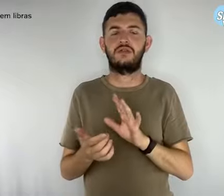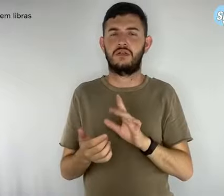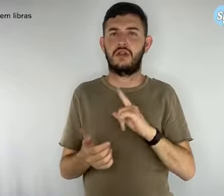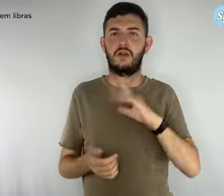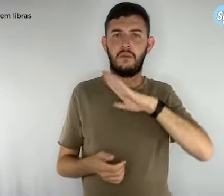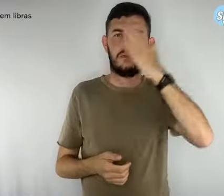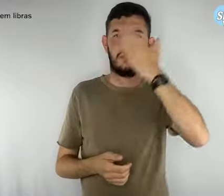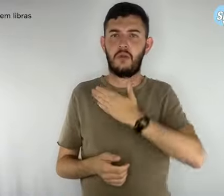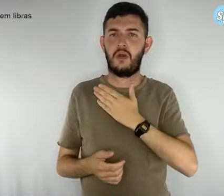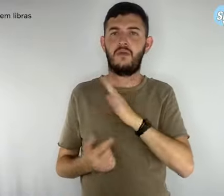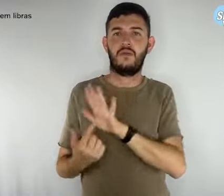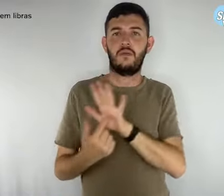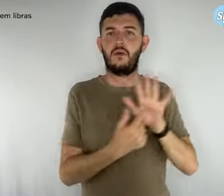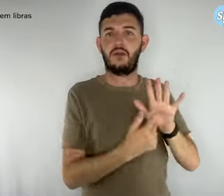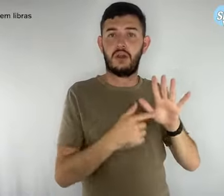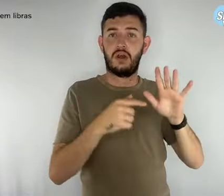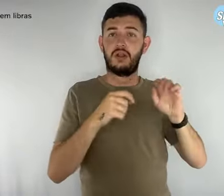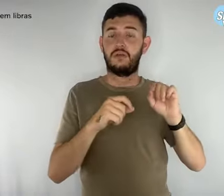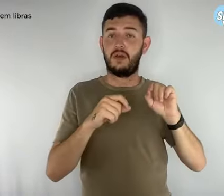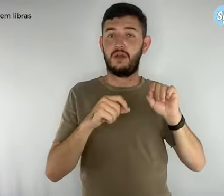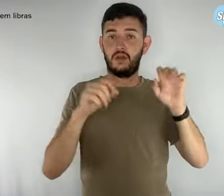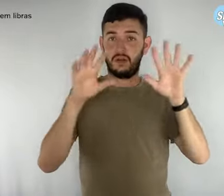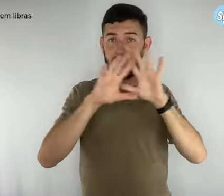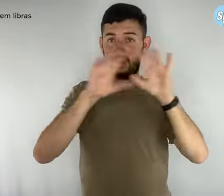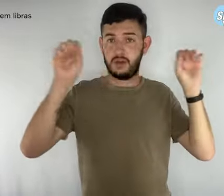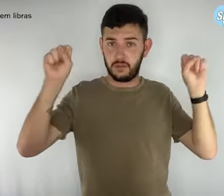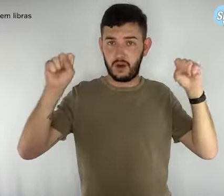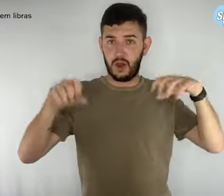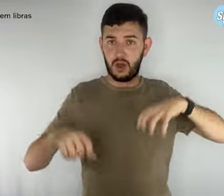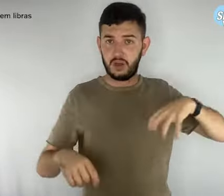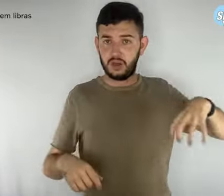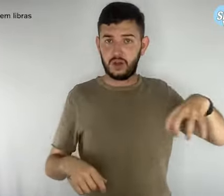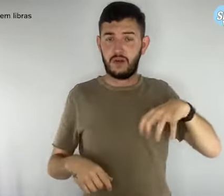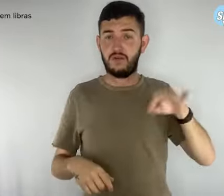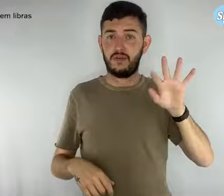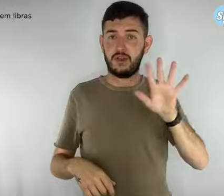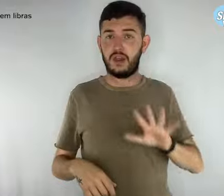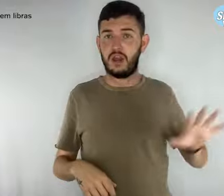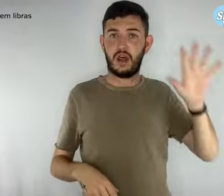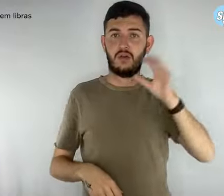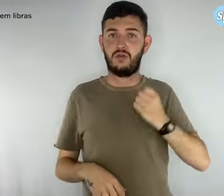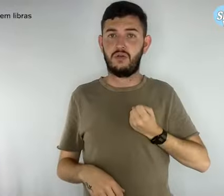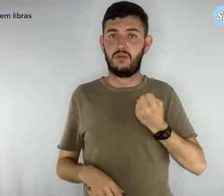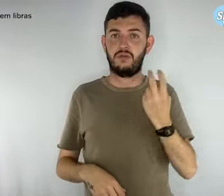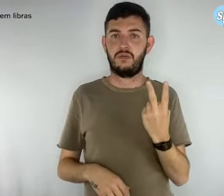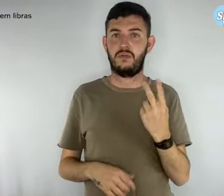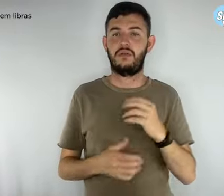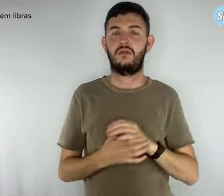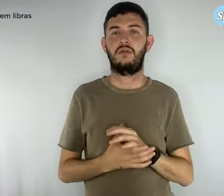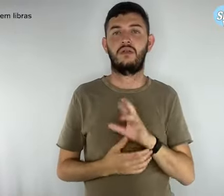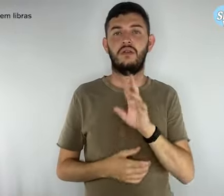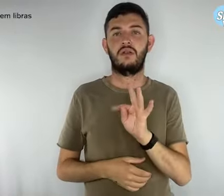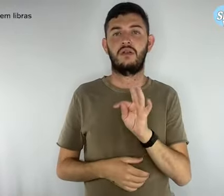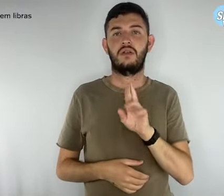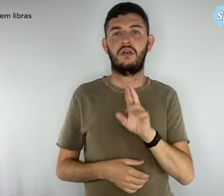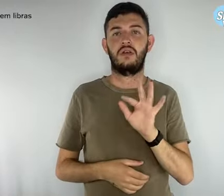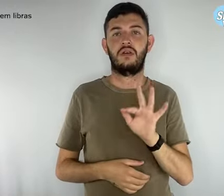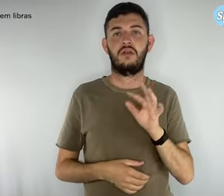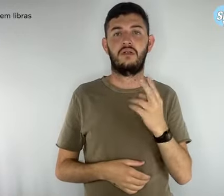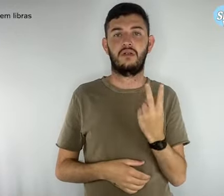com provas levantadas pelo Tribunal Regional Federal, Segunda Região. Liu Farge, o